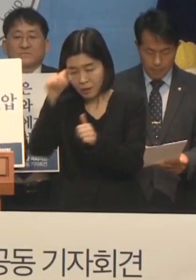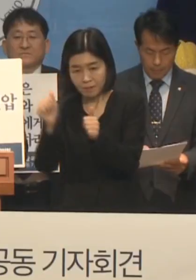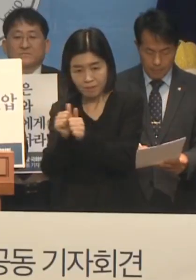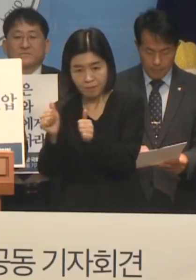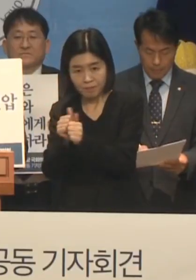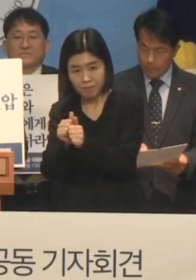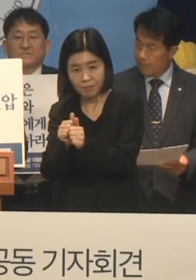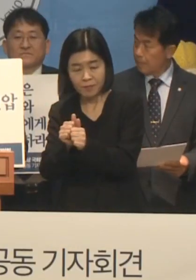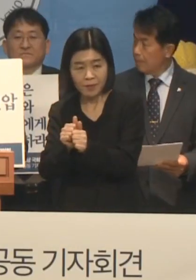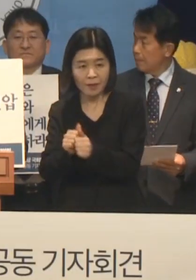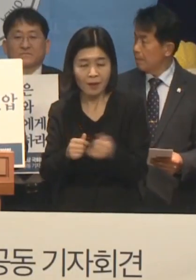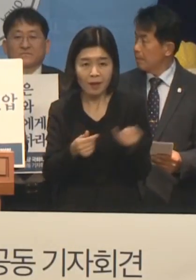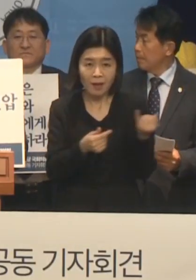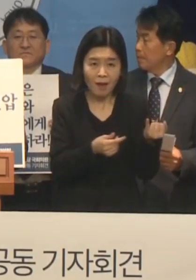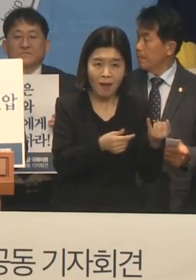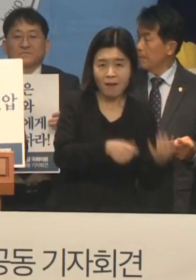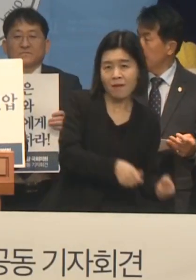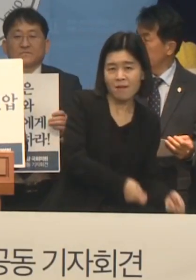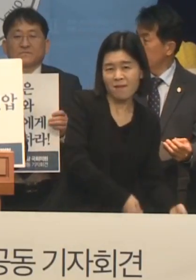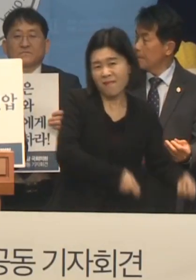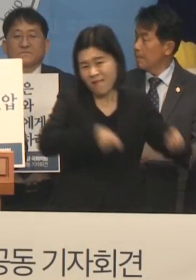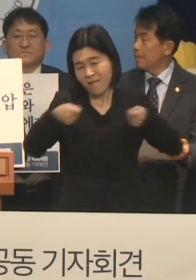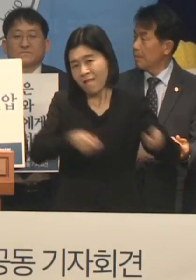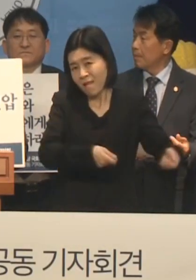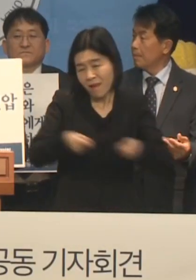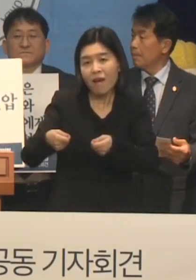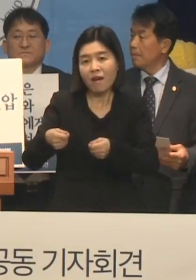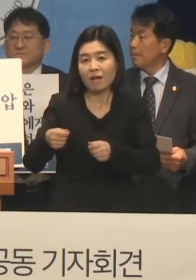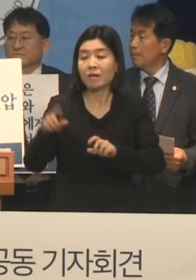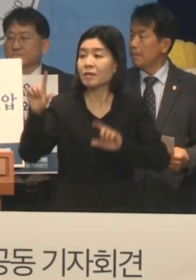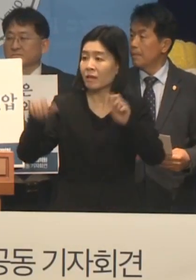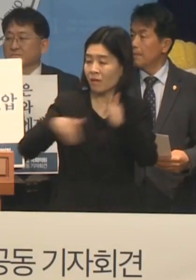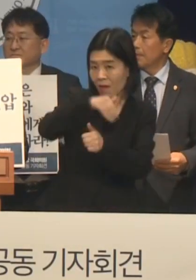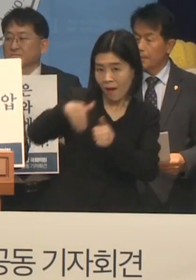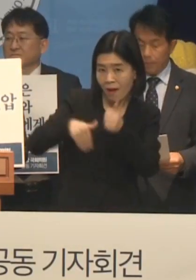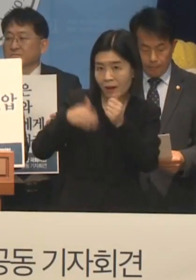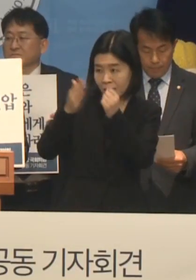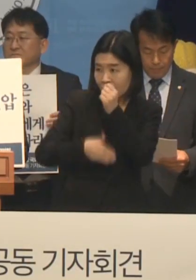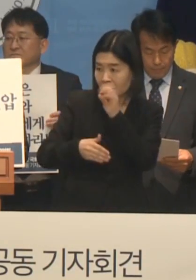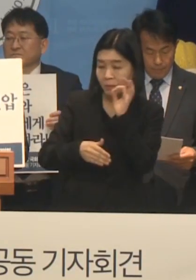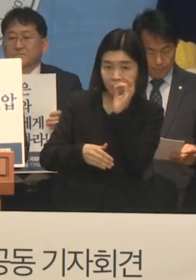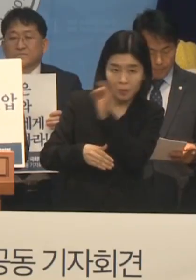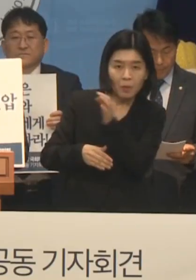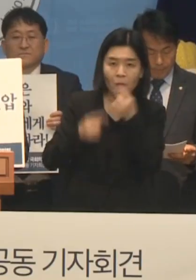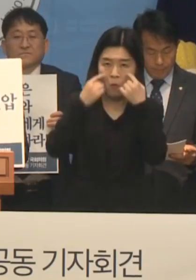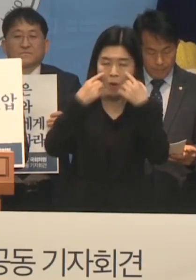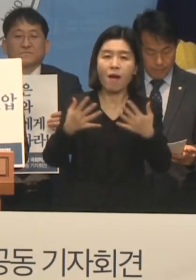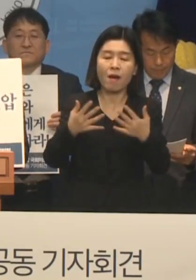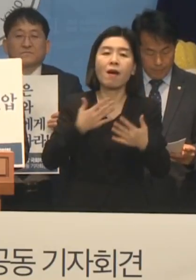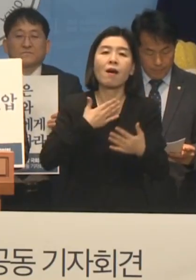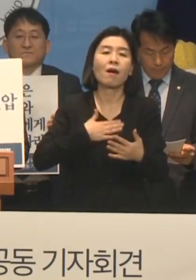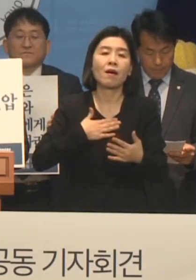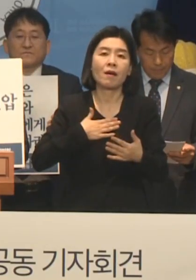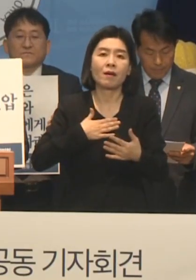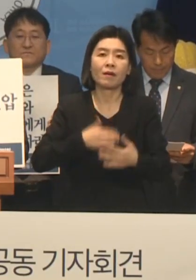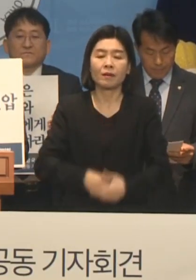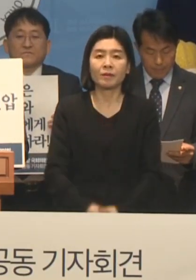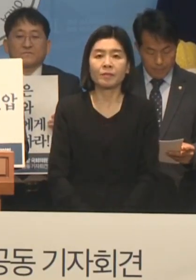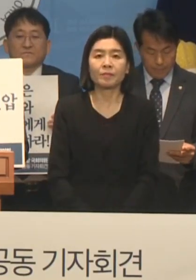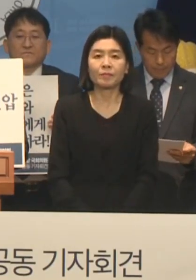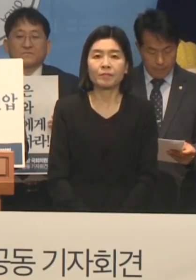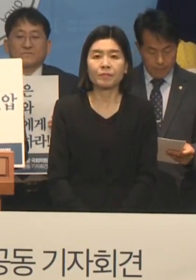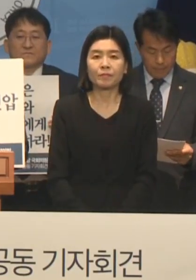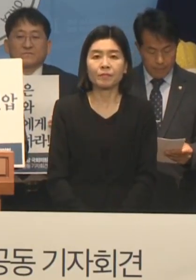몇 번이나 드러냈습니다. 상황을 사진 보면 너무나 명백하게 보실 겁니다.